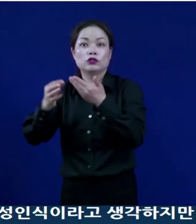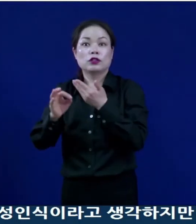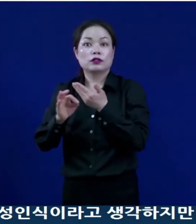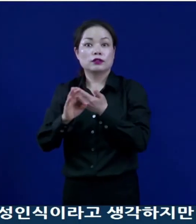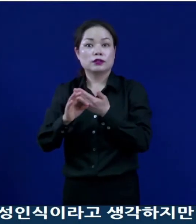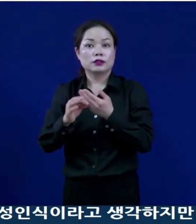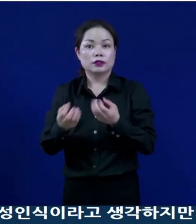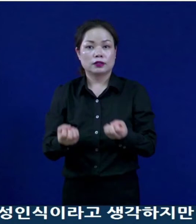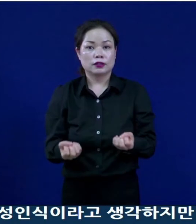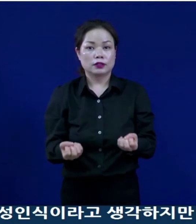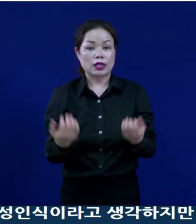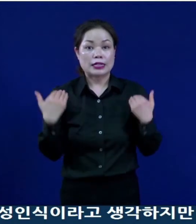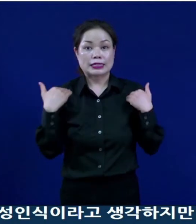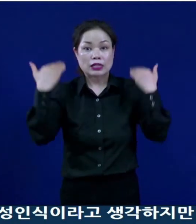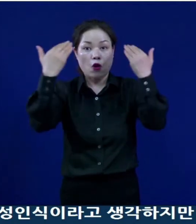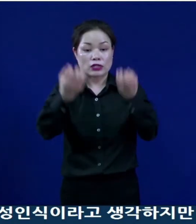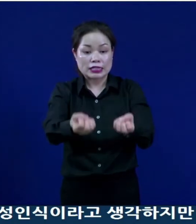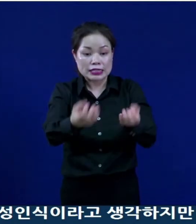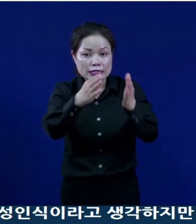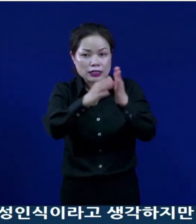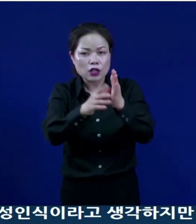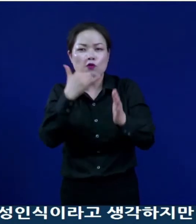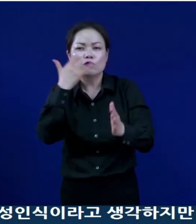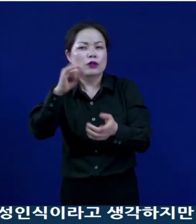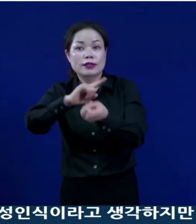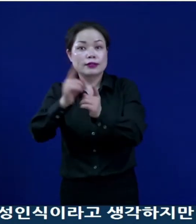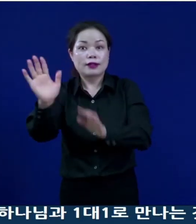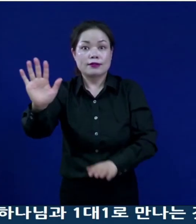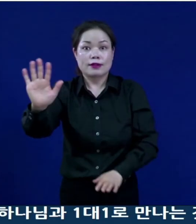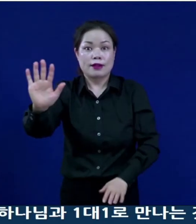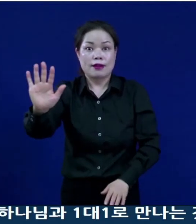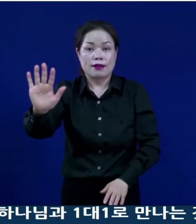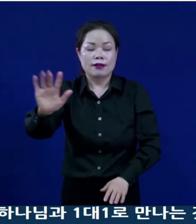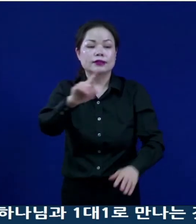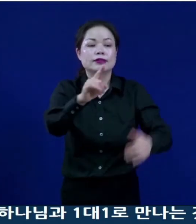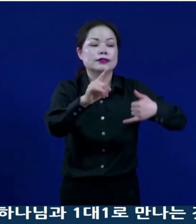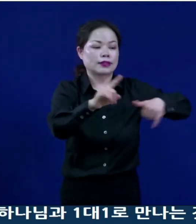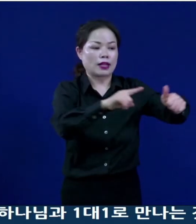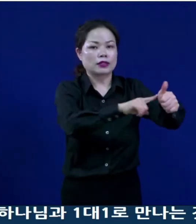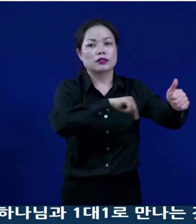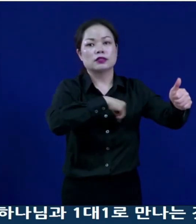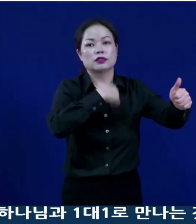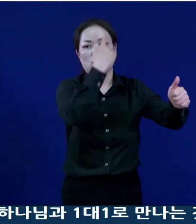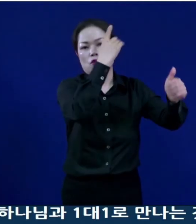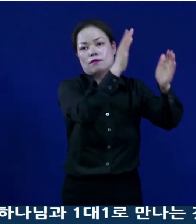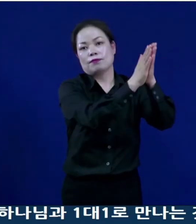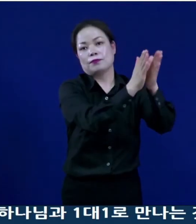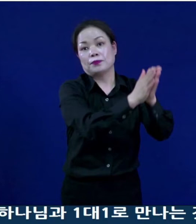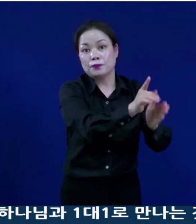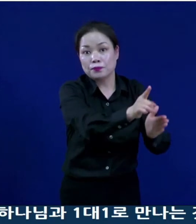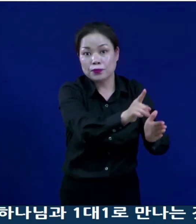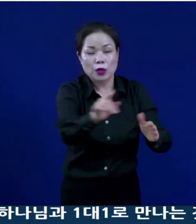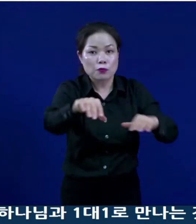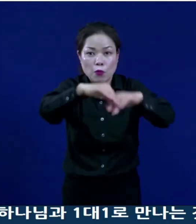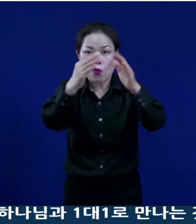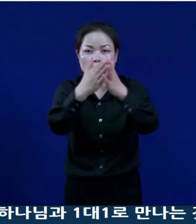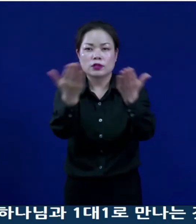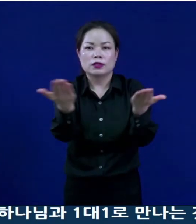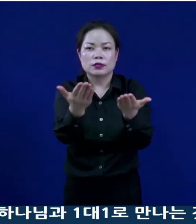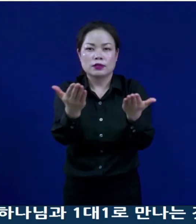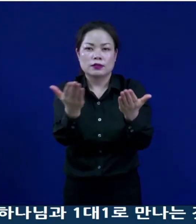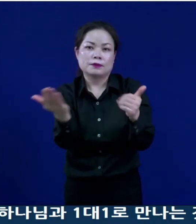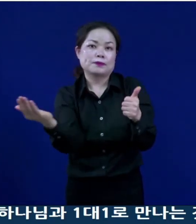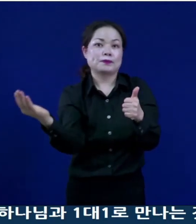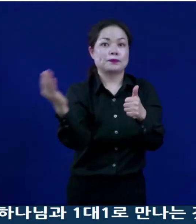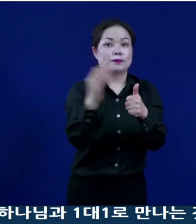이 성인식을 할 때에는 부모님이 대신하는 것이 아니고 그 자녀가 스스로 하나님 앞에서 이 모든 일들을